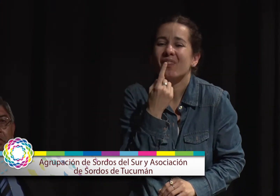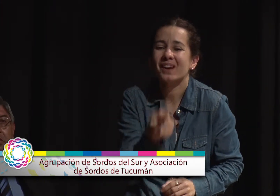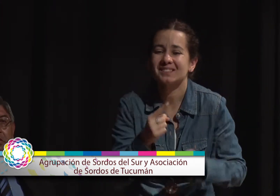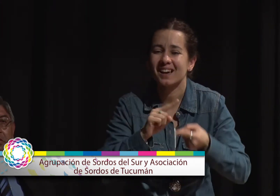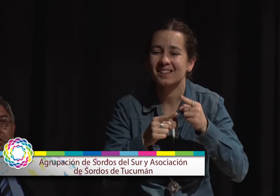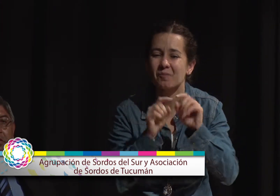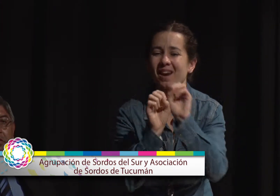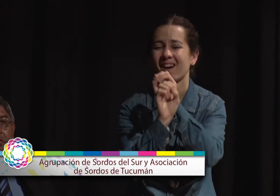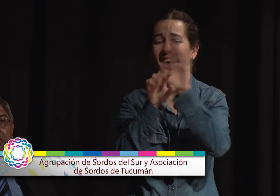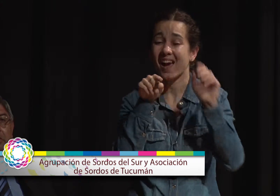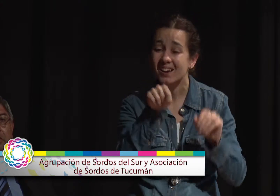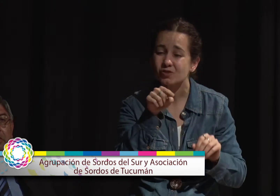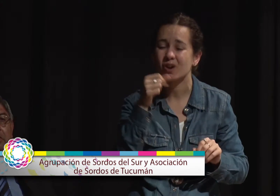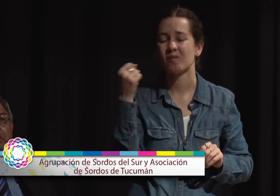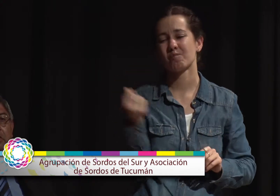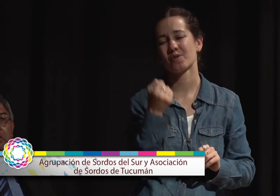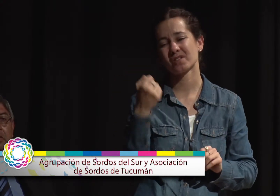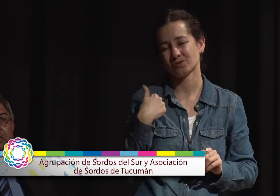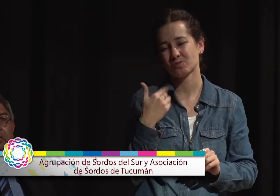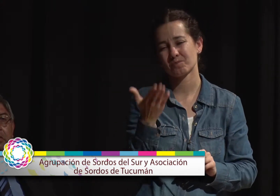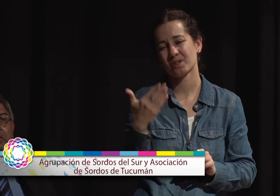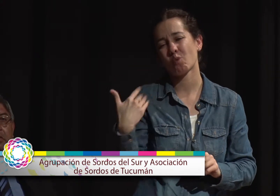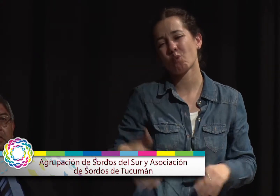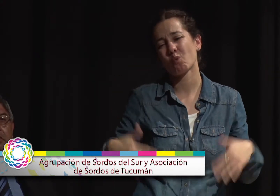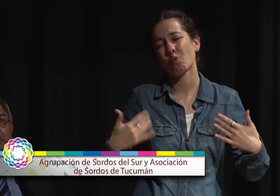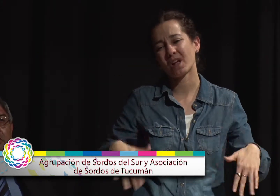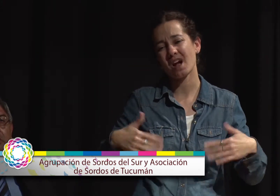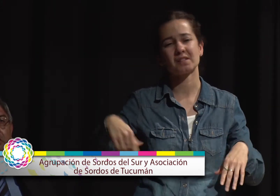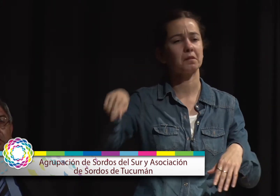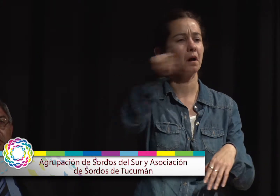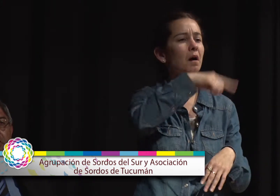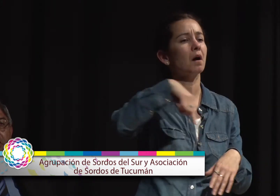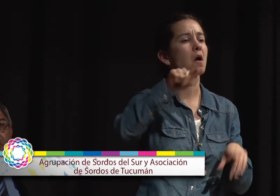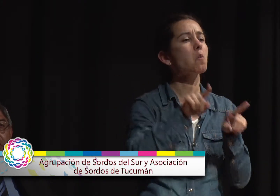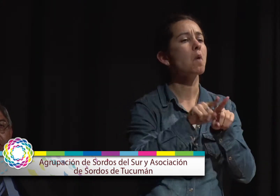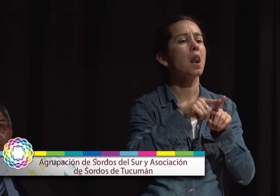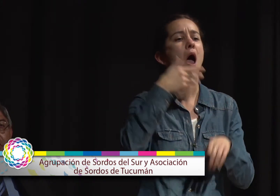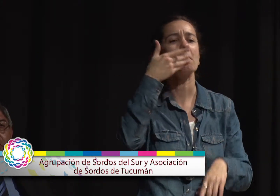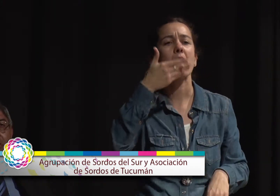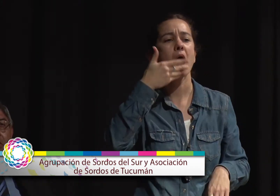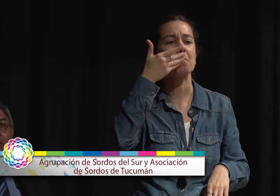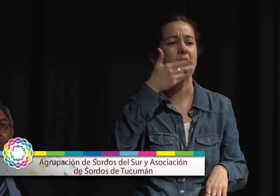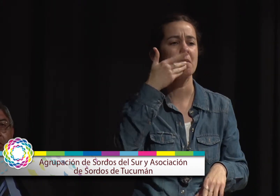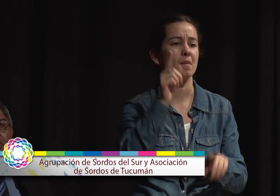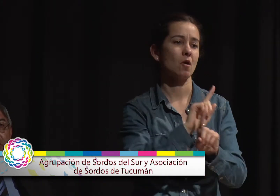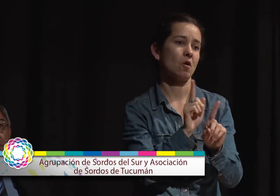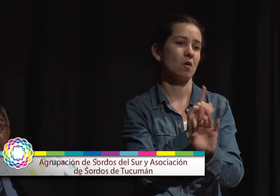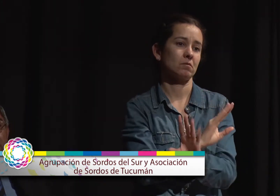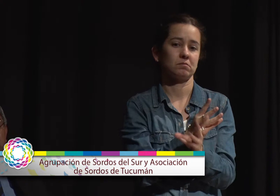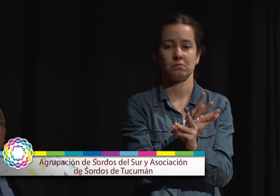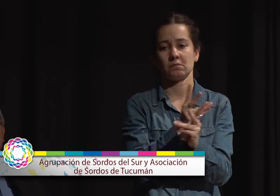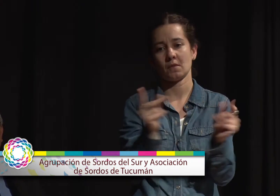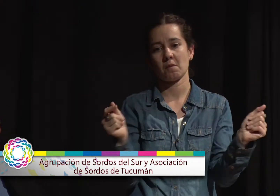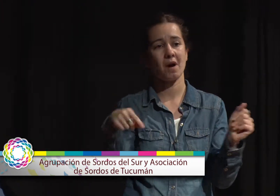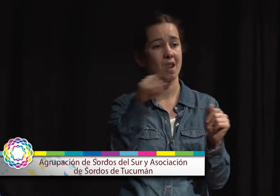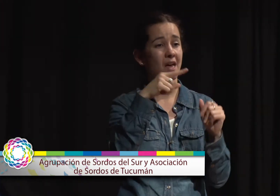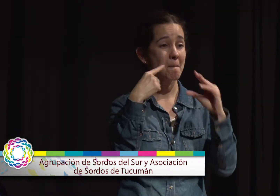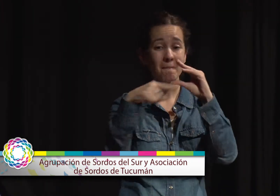poder ver cómodamente, poder entender la interpretación. Para eso, para nosotros es importante y es urgente que esto sea así. Con todo